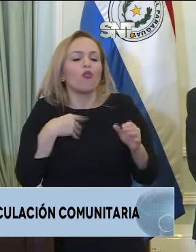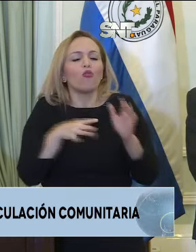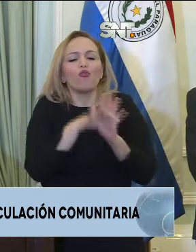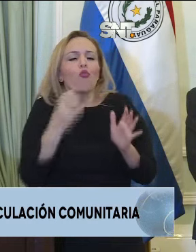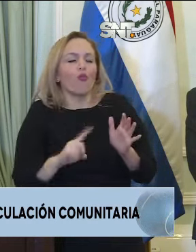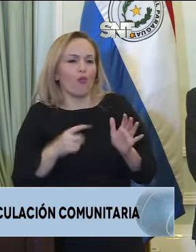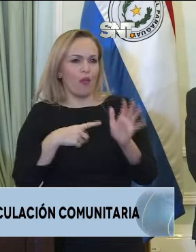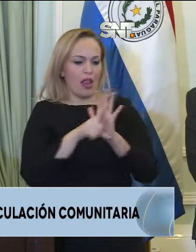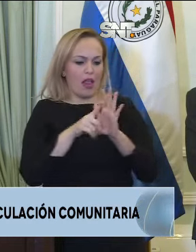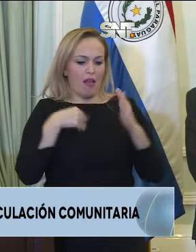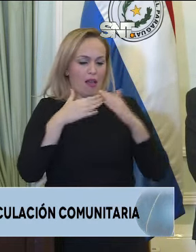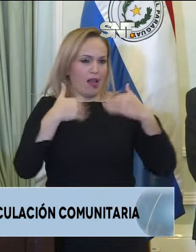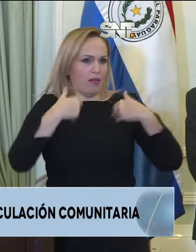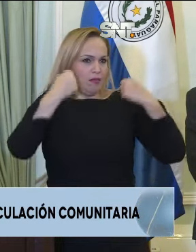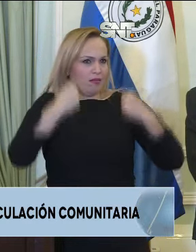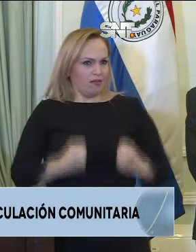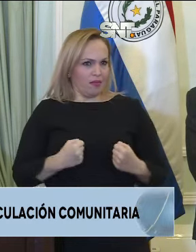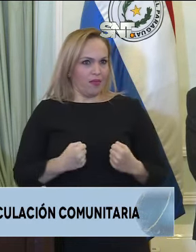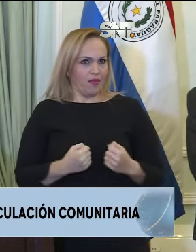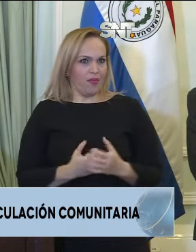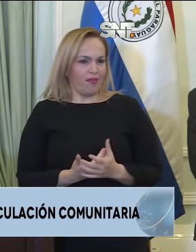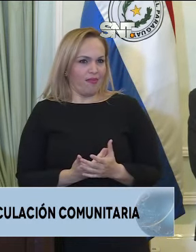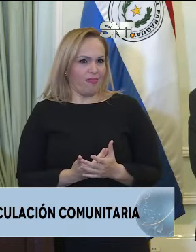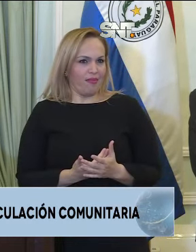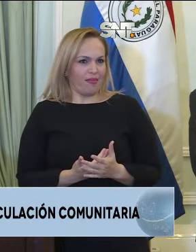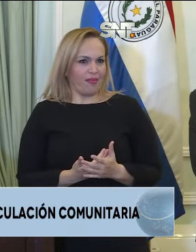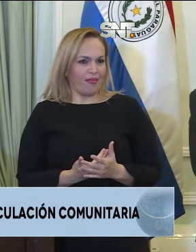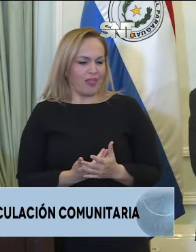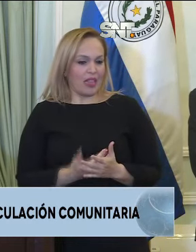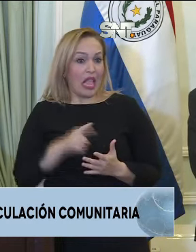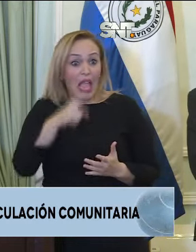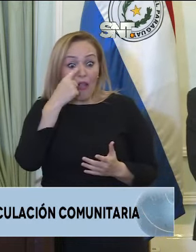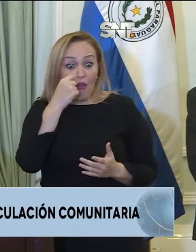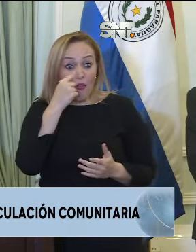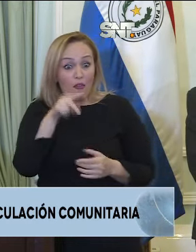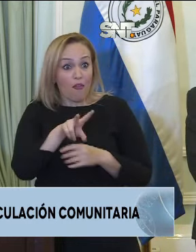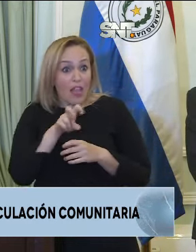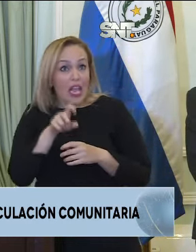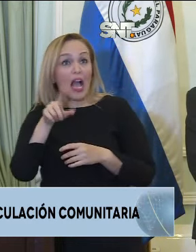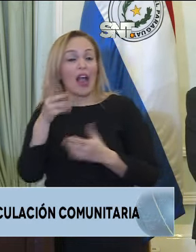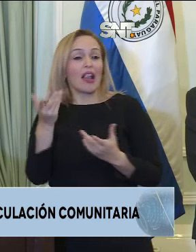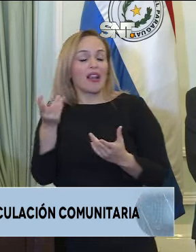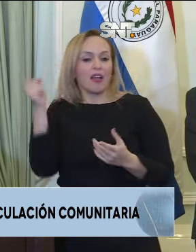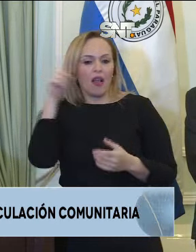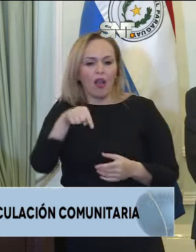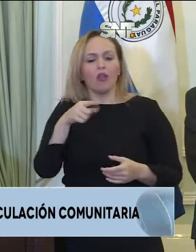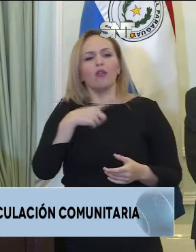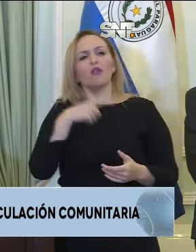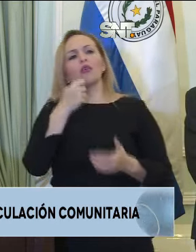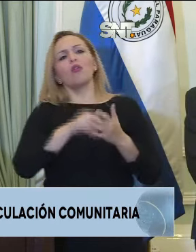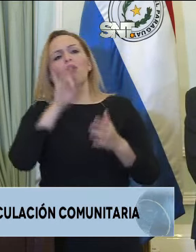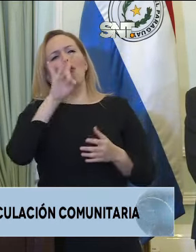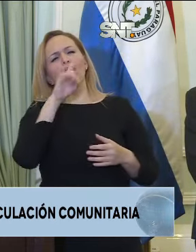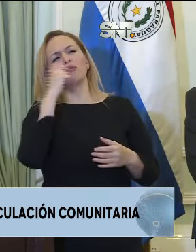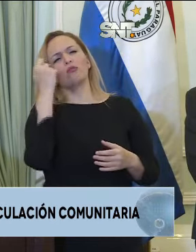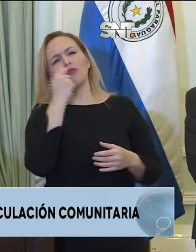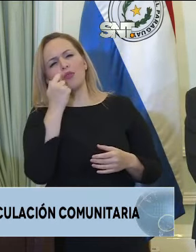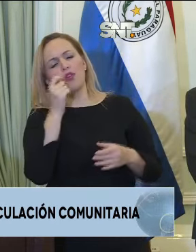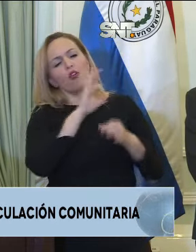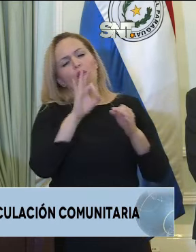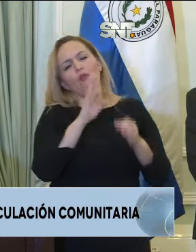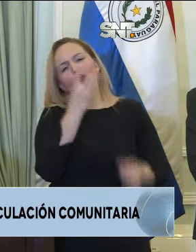violando la cuarentena sanitaria. Y ahí, el fiscal del medio ambiente y el juez te aplicará 8 millones a